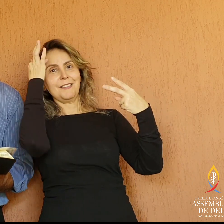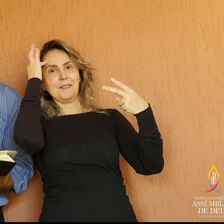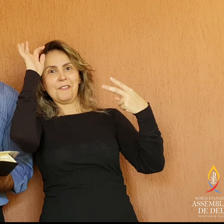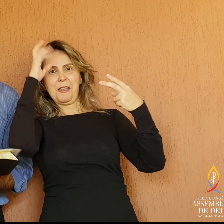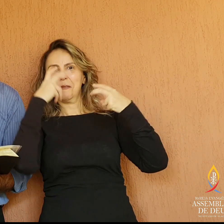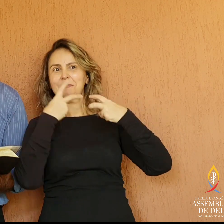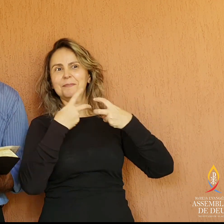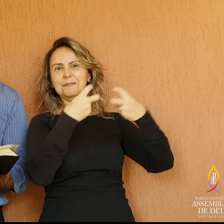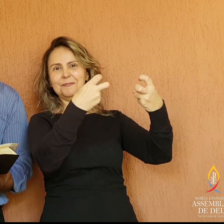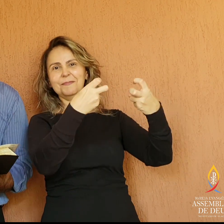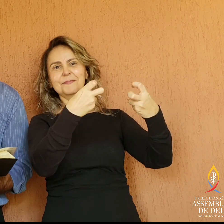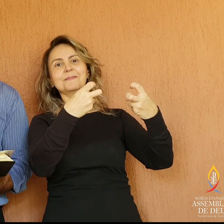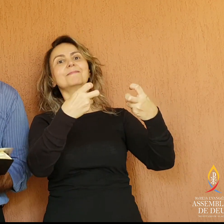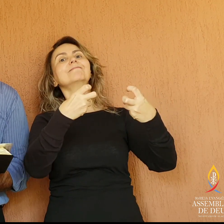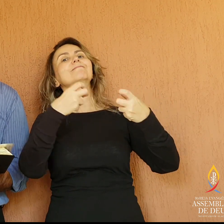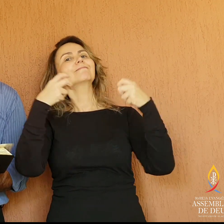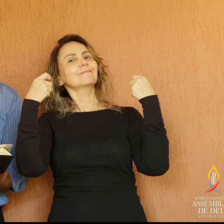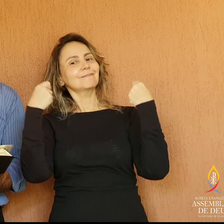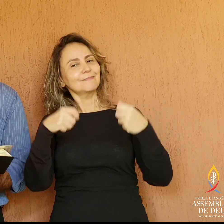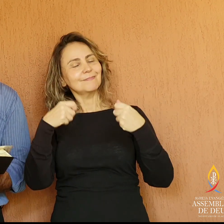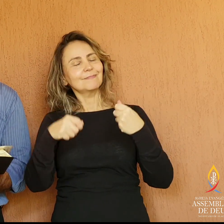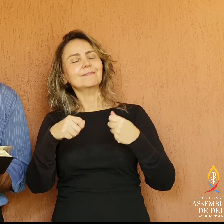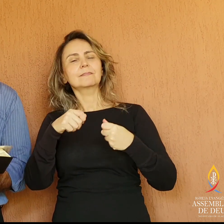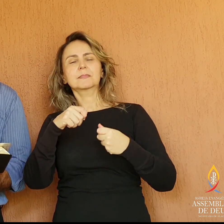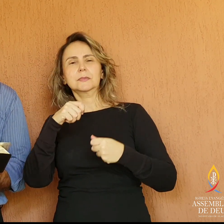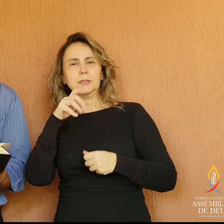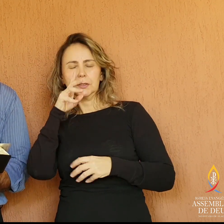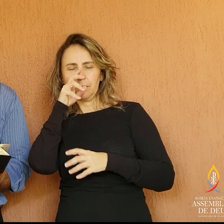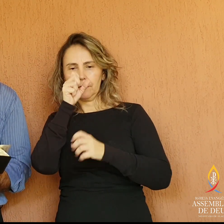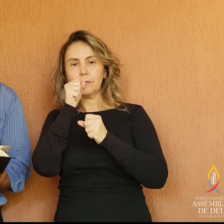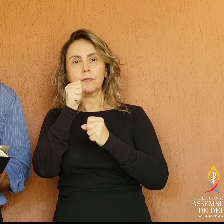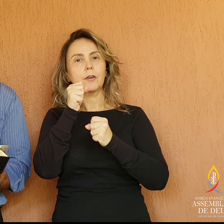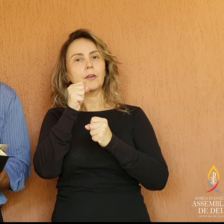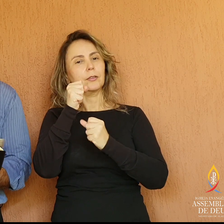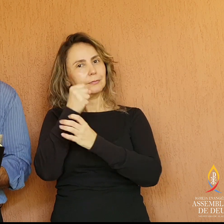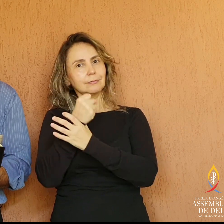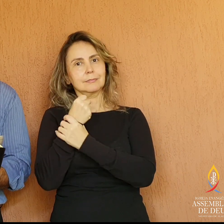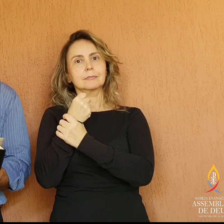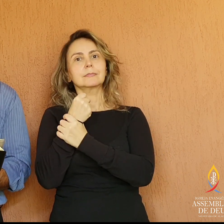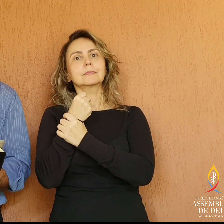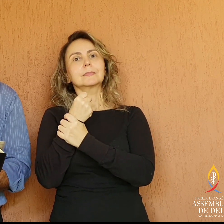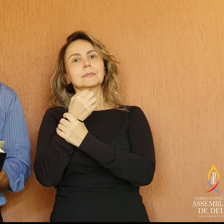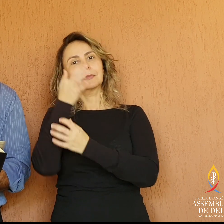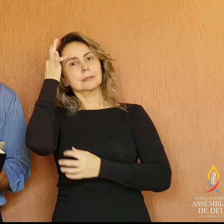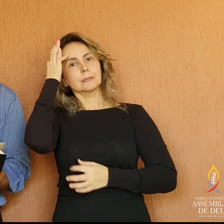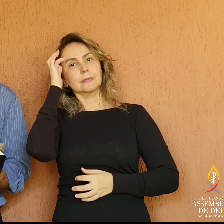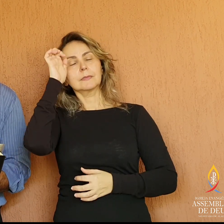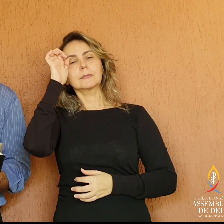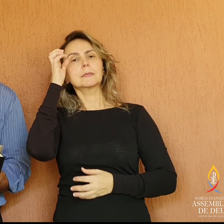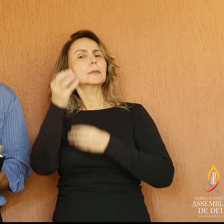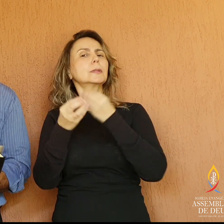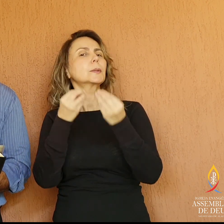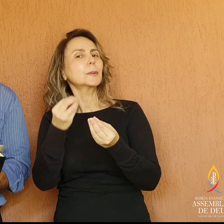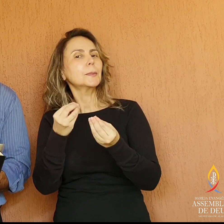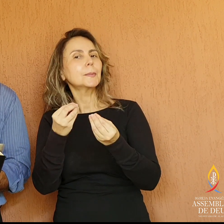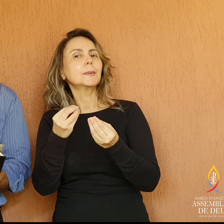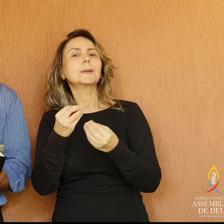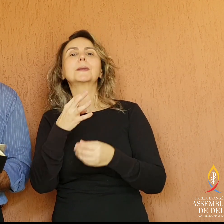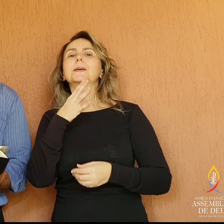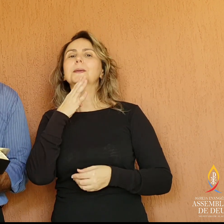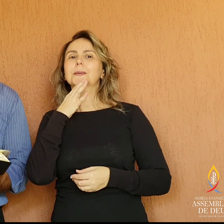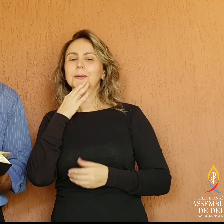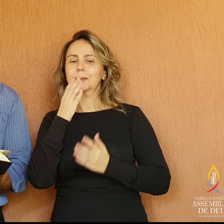estar forte, firmada dentro de nós. E vamos firmar conhecendo as Escrituras, tendo